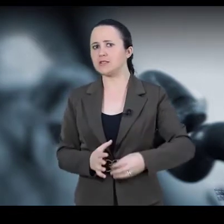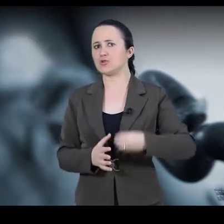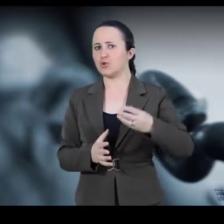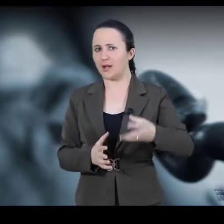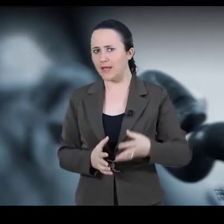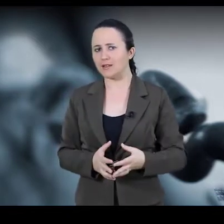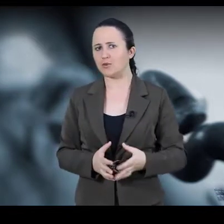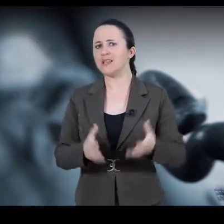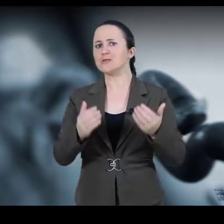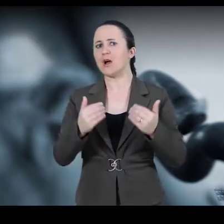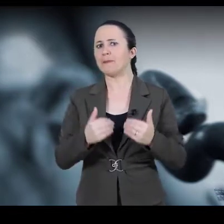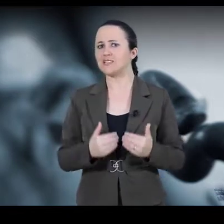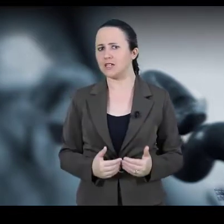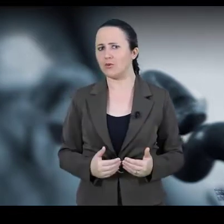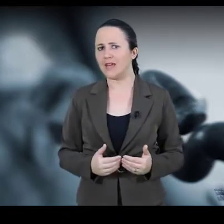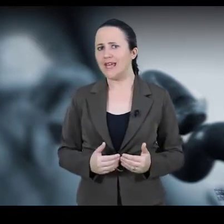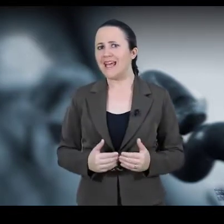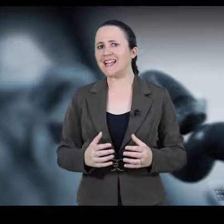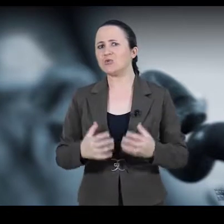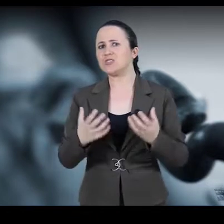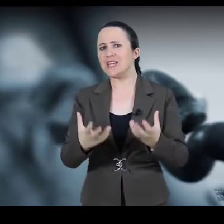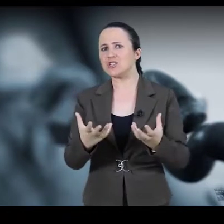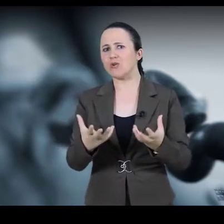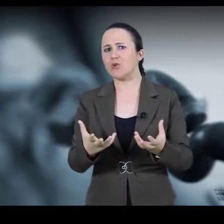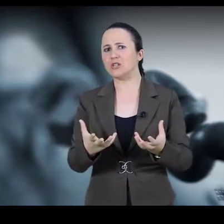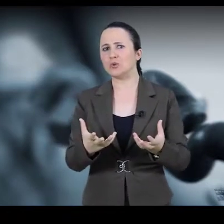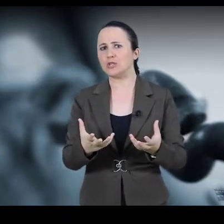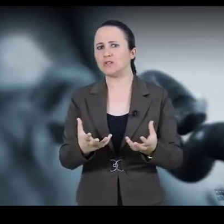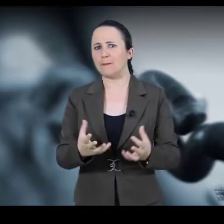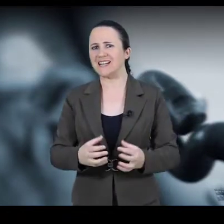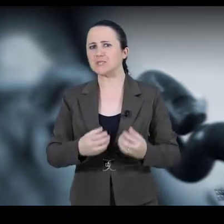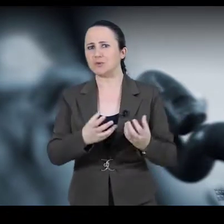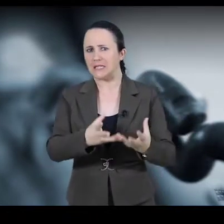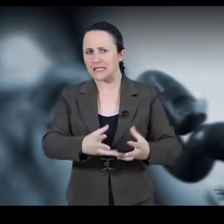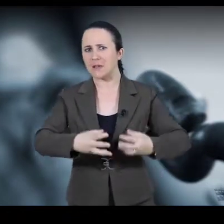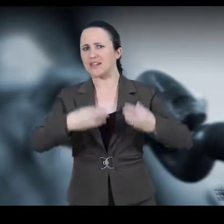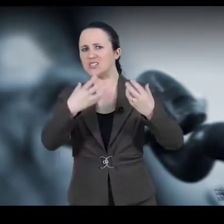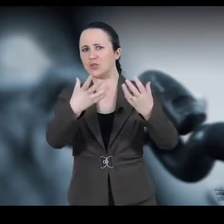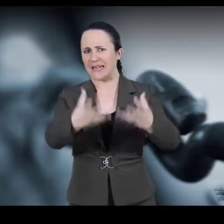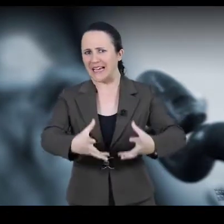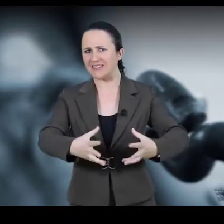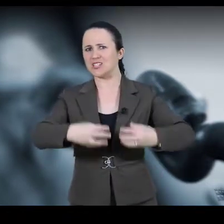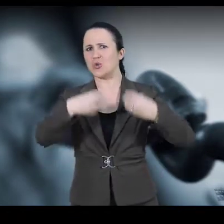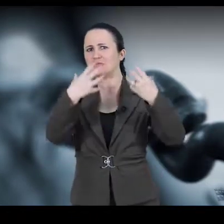do julgamento, mesmo a prisão, ela não seja com o intuito de apenas punir, de apenas condenar, de esconder